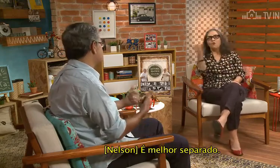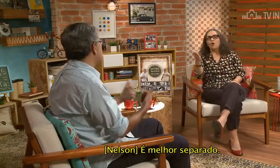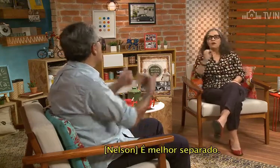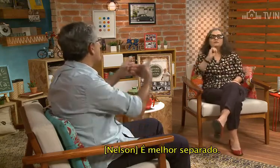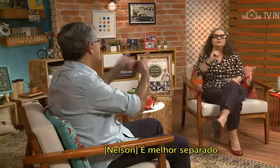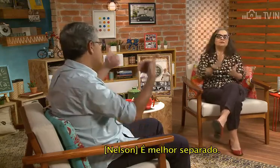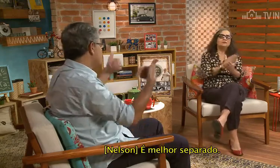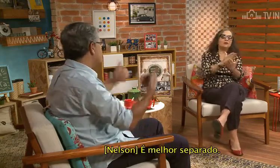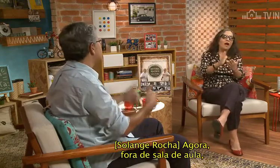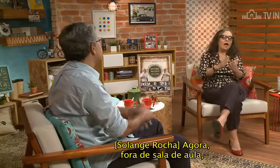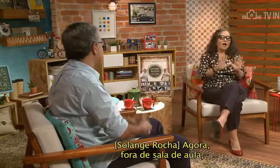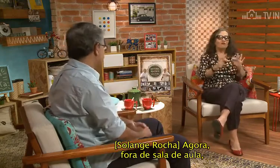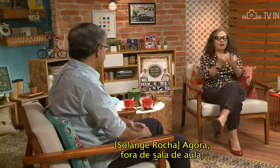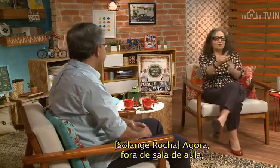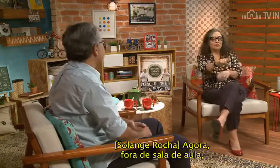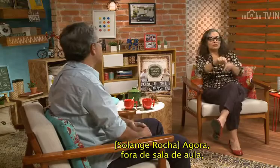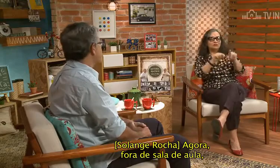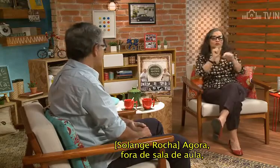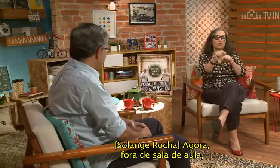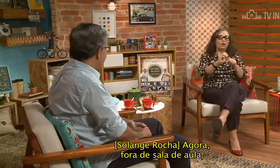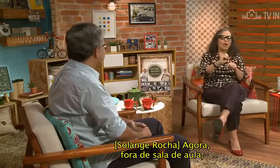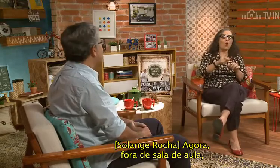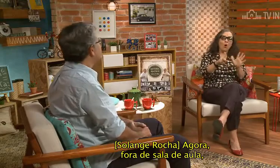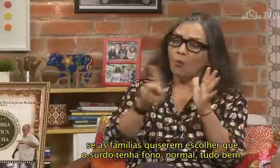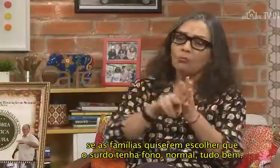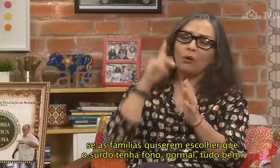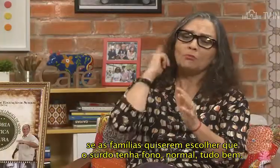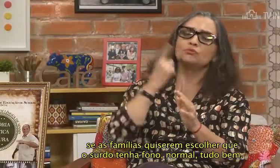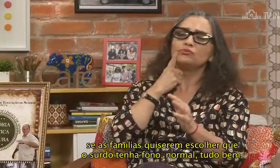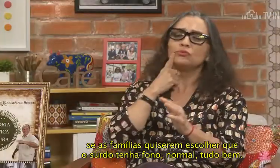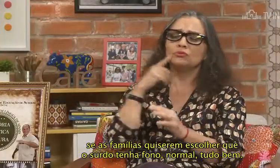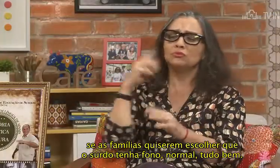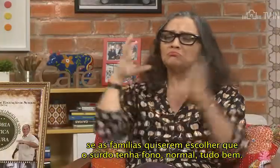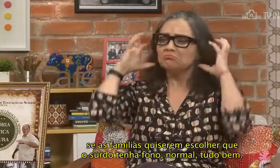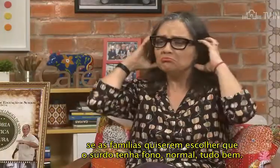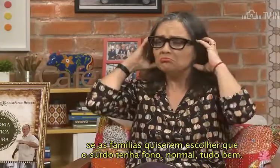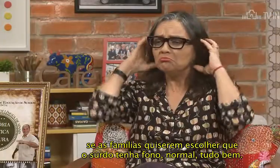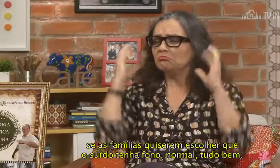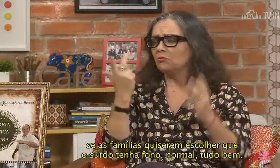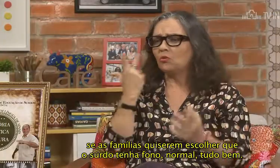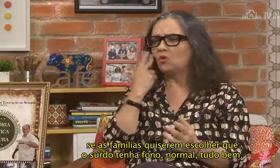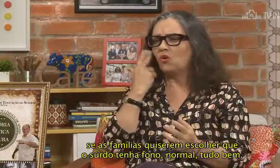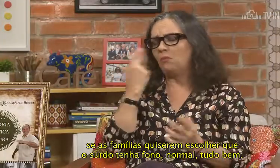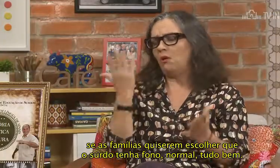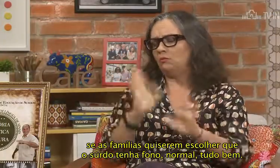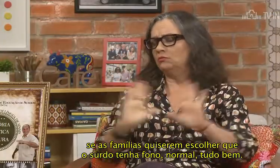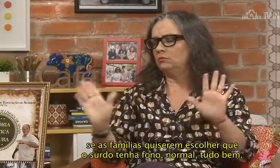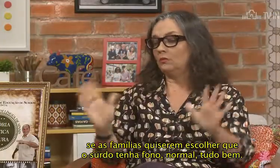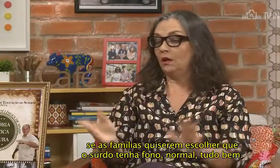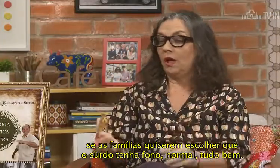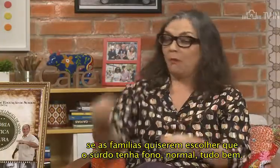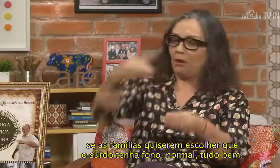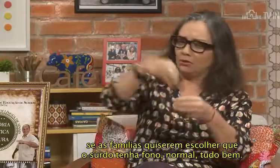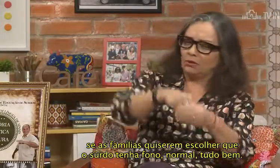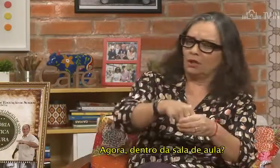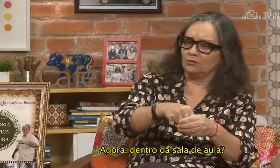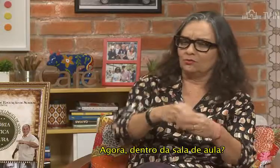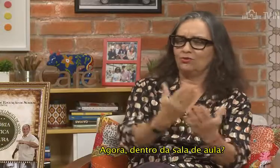separado. Agora, fora de sala de aula, se as famílias quiserem escolher que o surdo tenha fono, normal, tudo bem. Agora, dentro